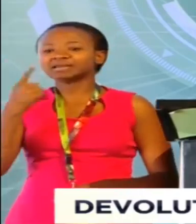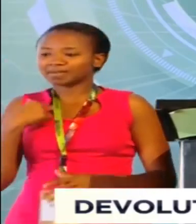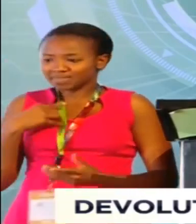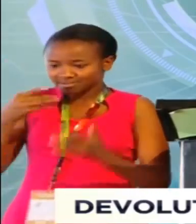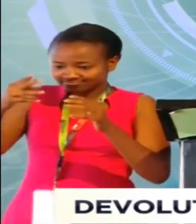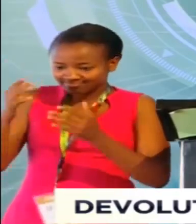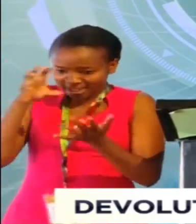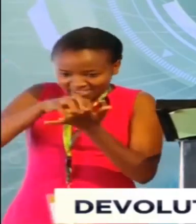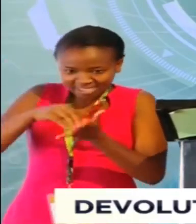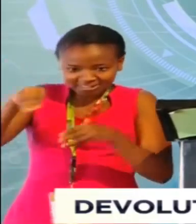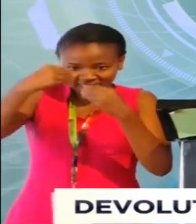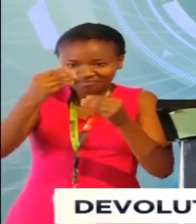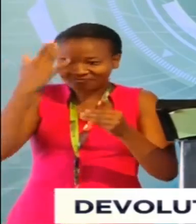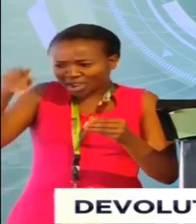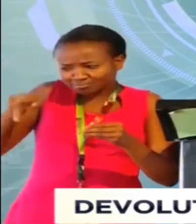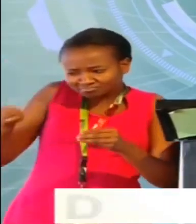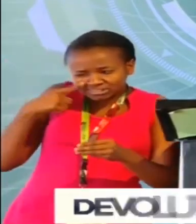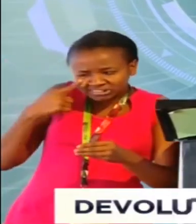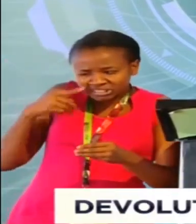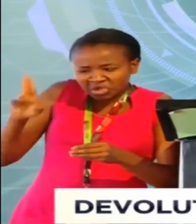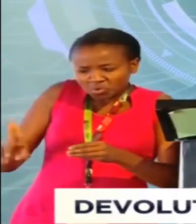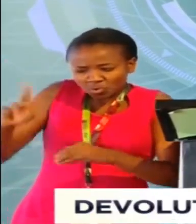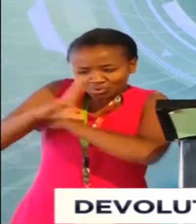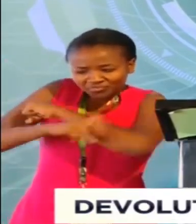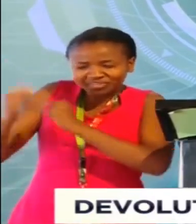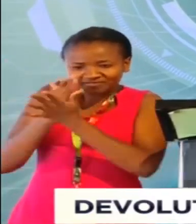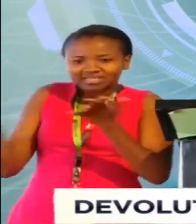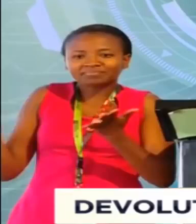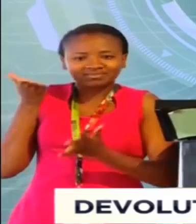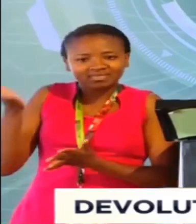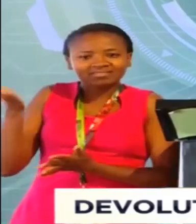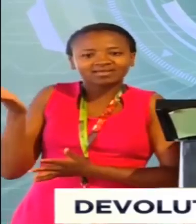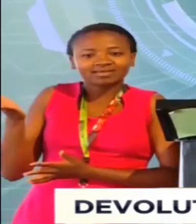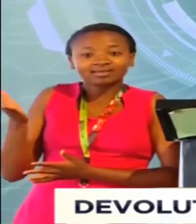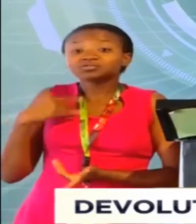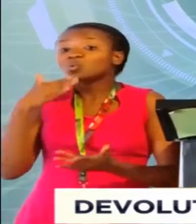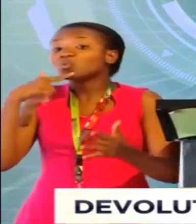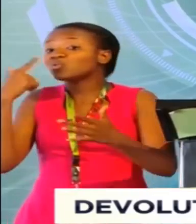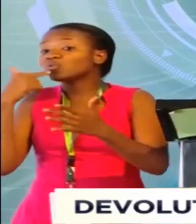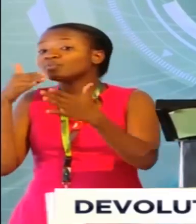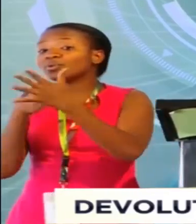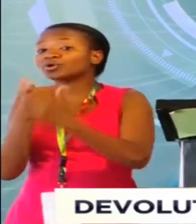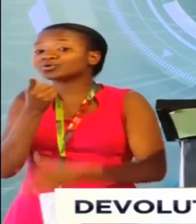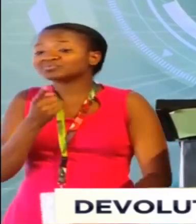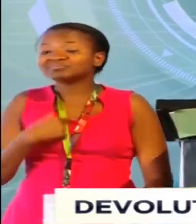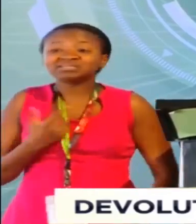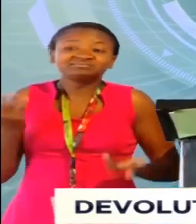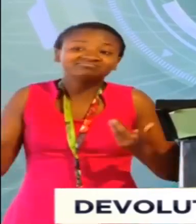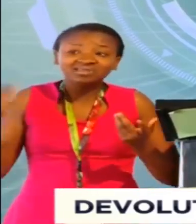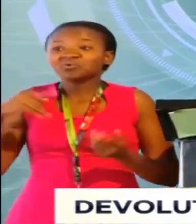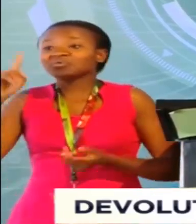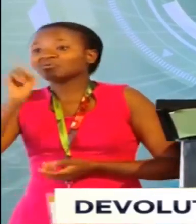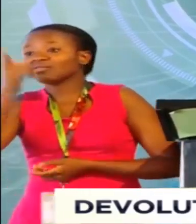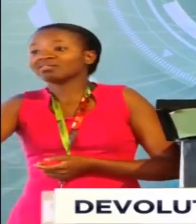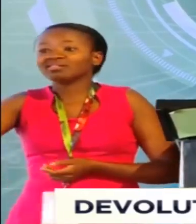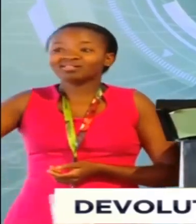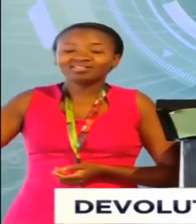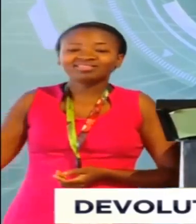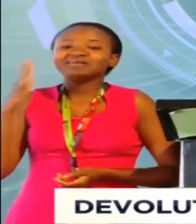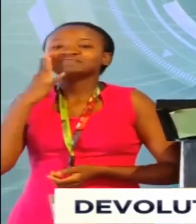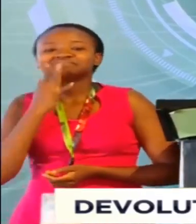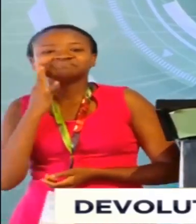kesi kulingana Uhuru Kenyatta sijui ameiba nini. Sawa. Nani amekuzuia? Lakini hii mambo ya kutembea tembea kila